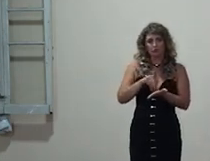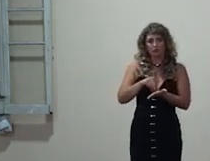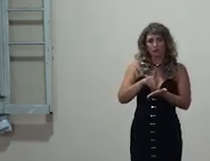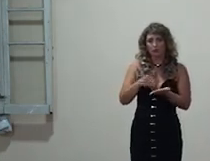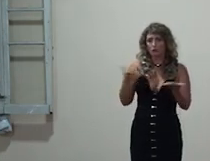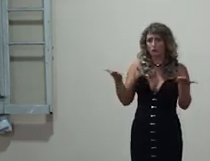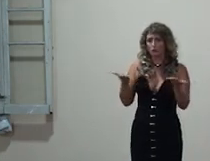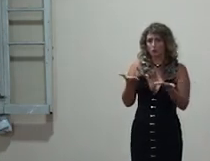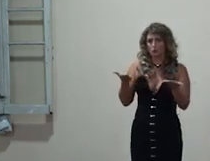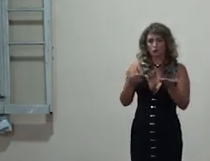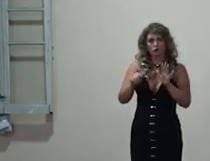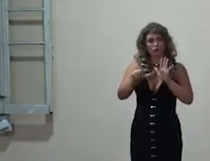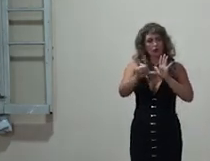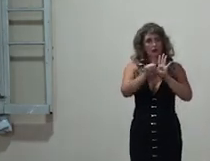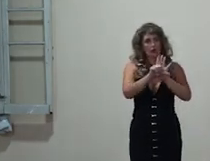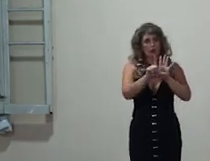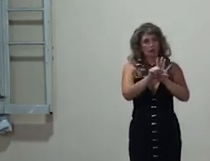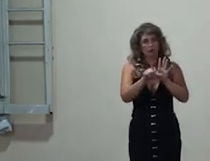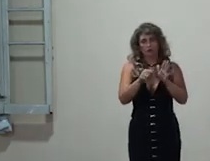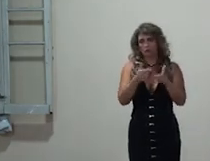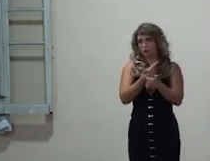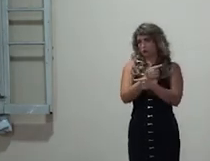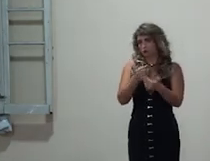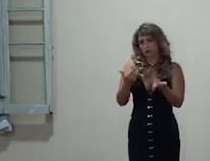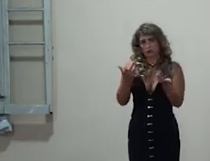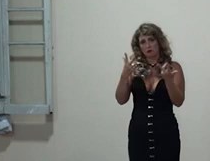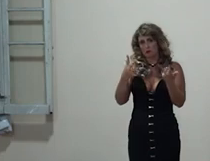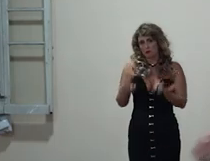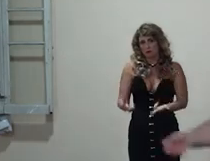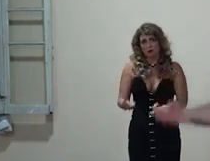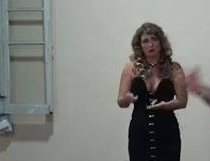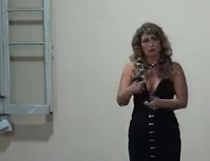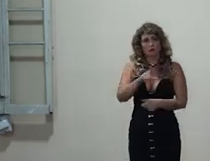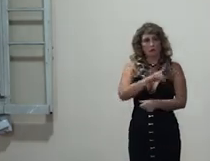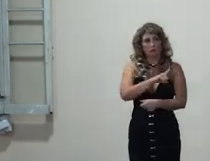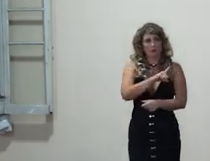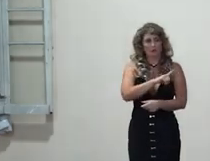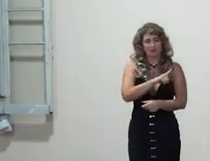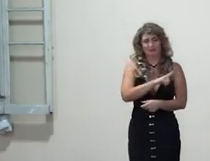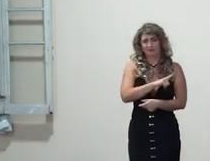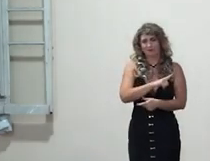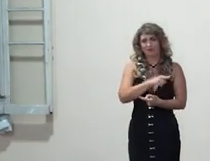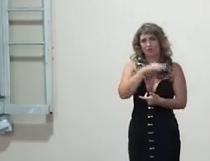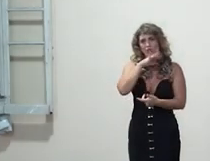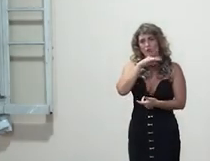pela legislação e pela falta de mobilização, não tem mesmo. Ele tem sim ônus,